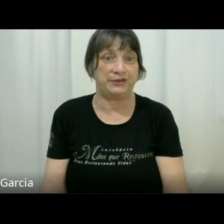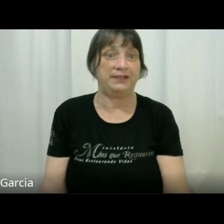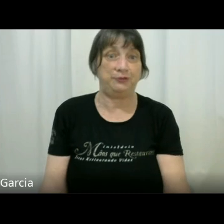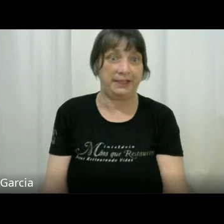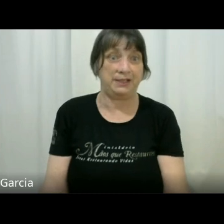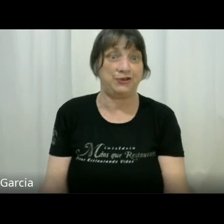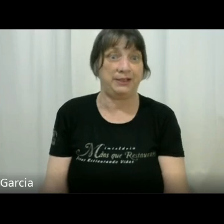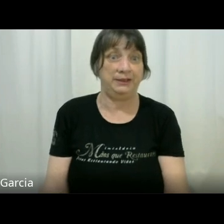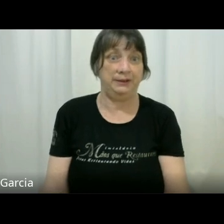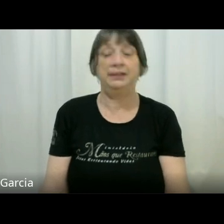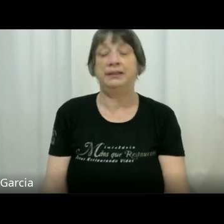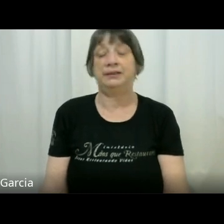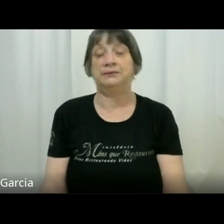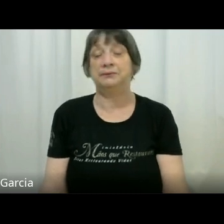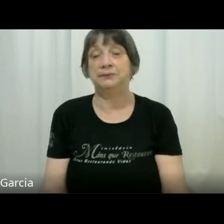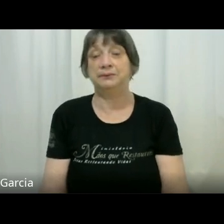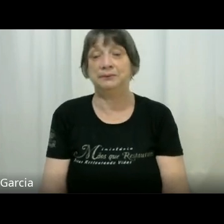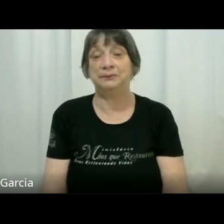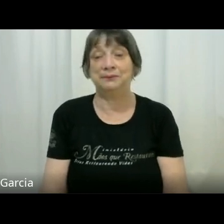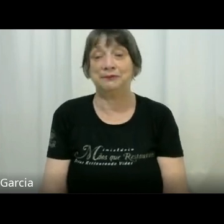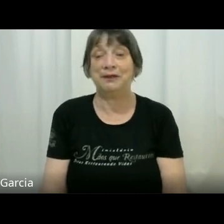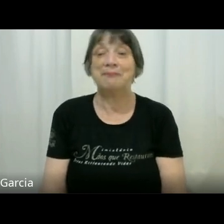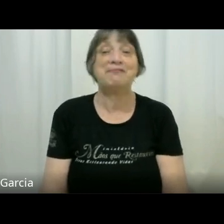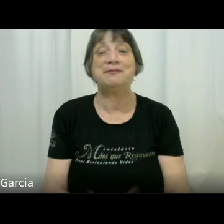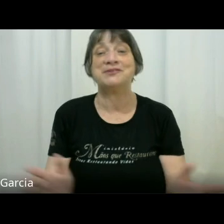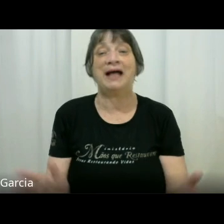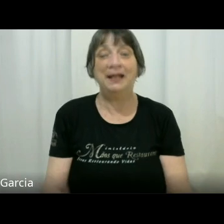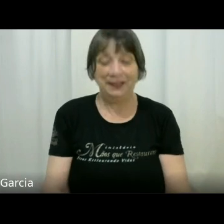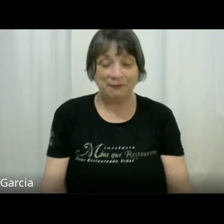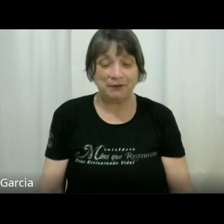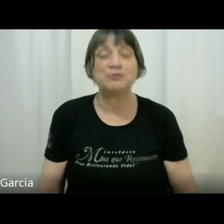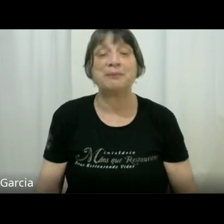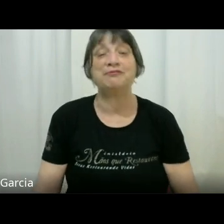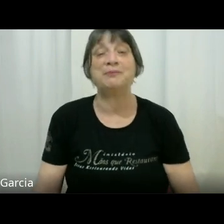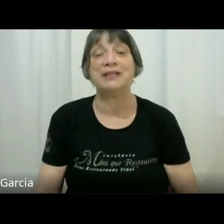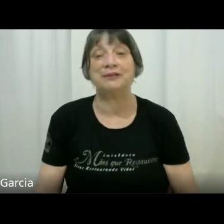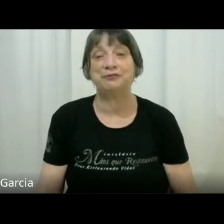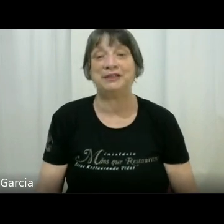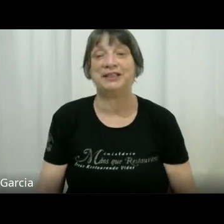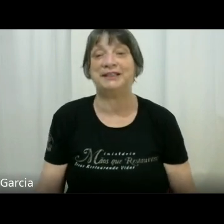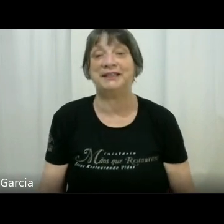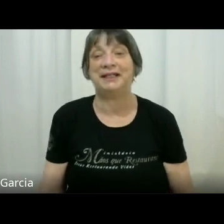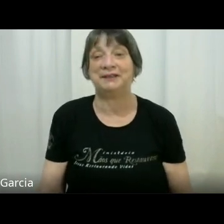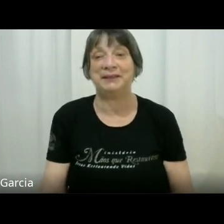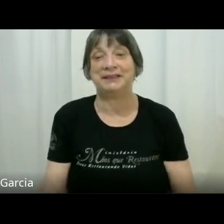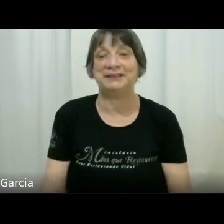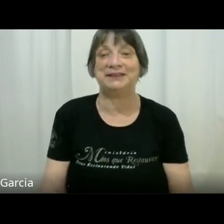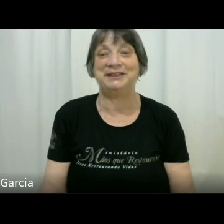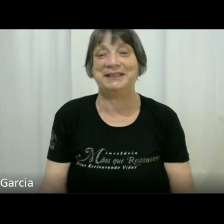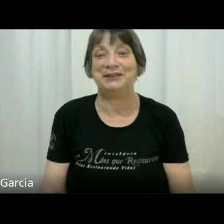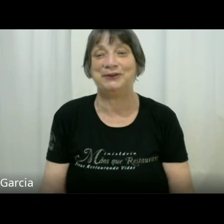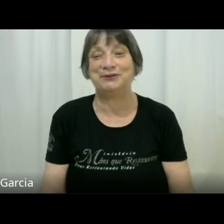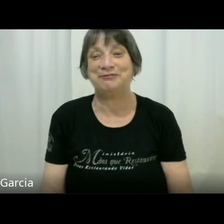David, seria diferente, né? Então, mas vamos lá. Vamos lá no vídeo, que a Daniele também está